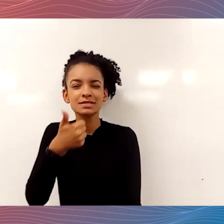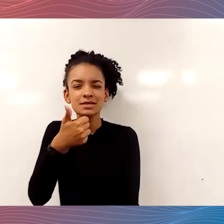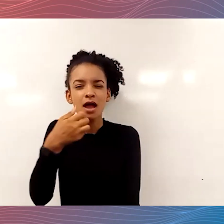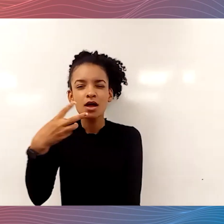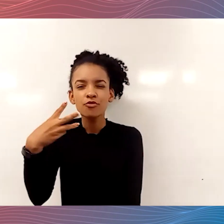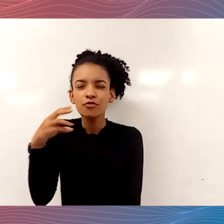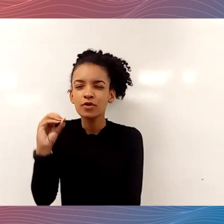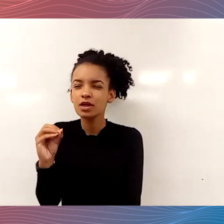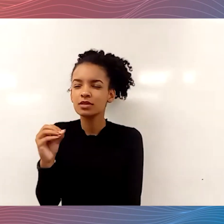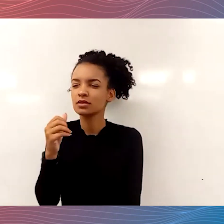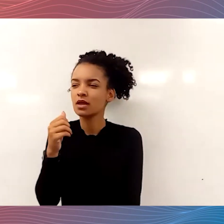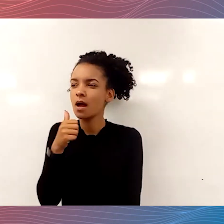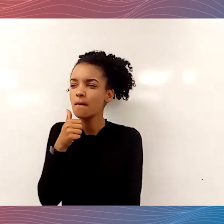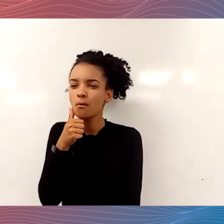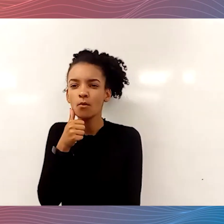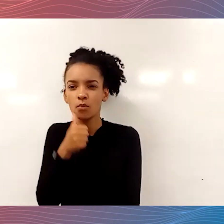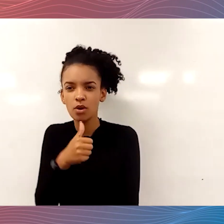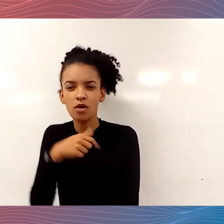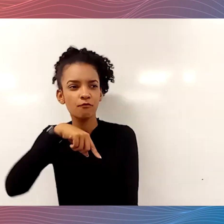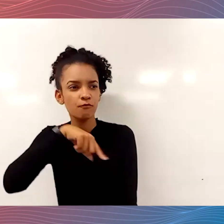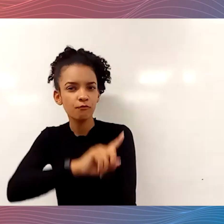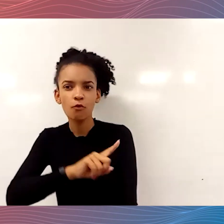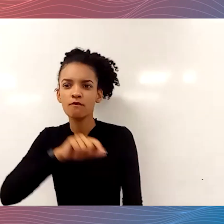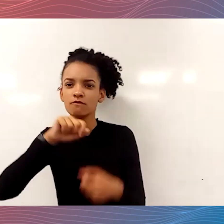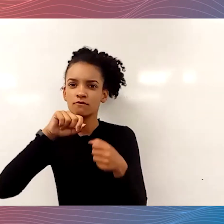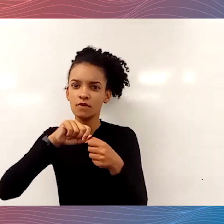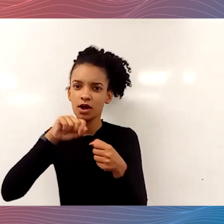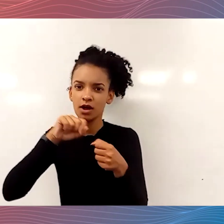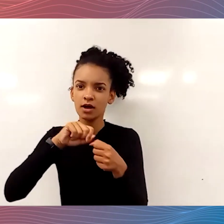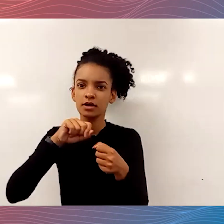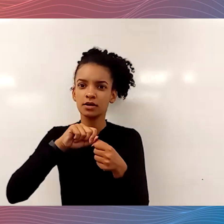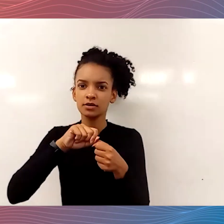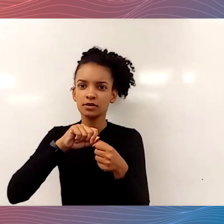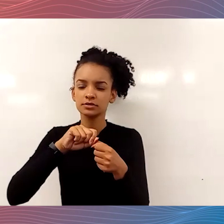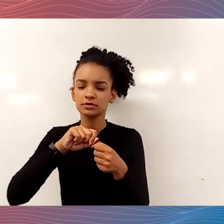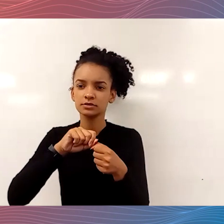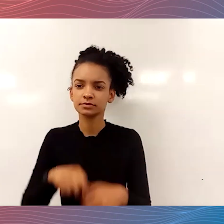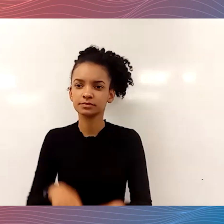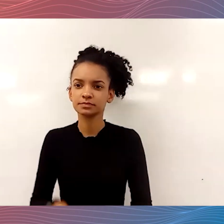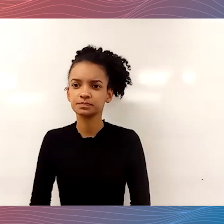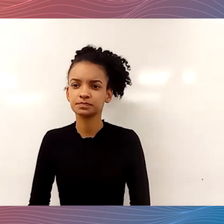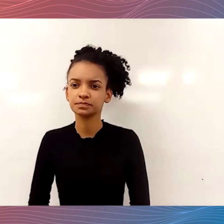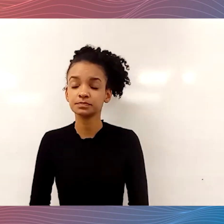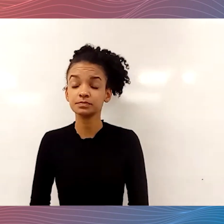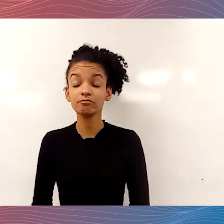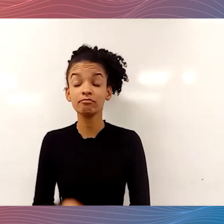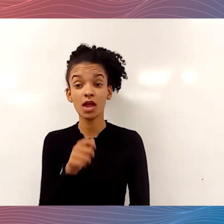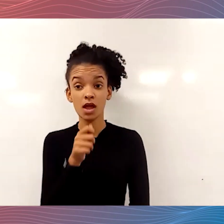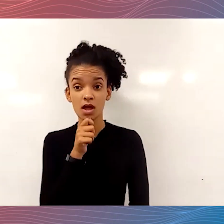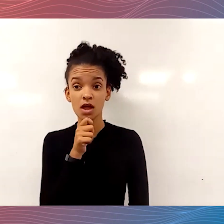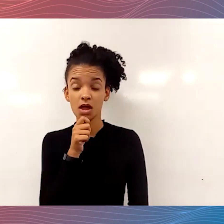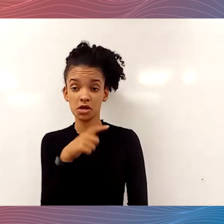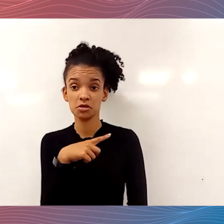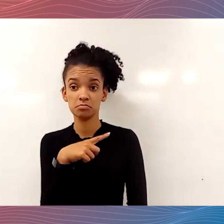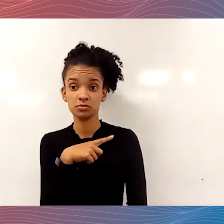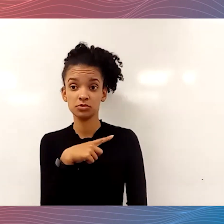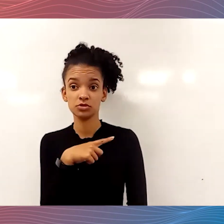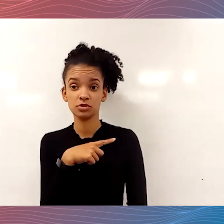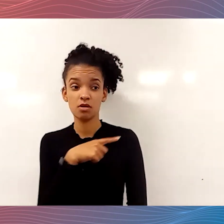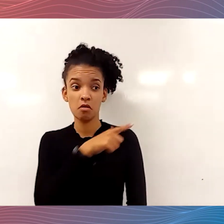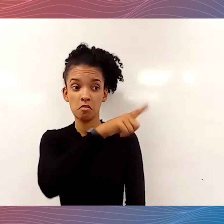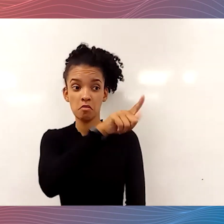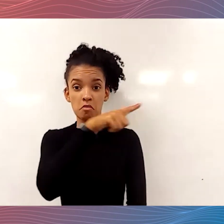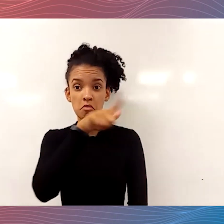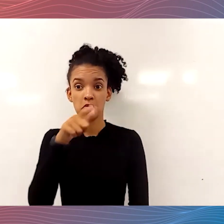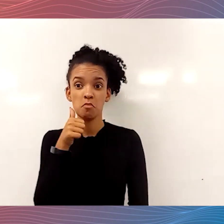mulheres foram fazer imersão. Ainda tinha uma fila de muitas outras mulheres que não puderam ir por